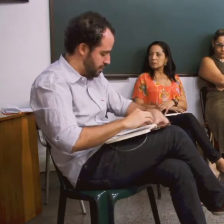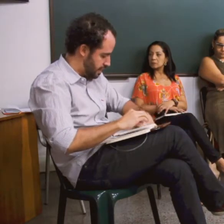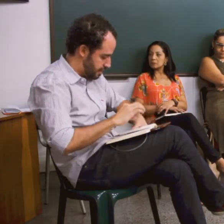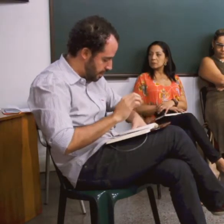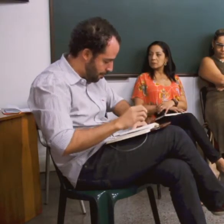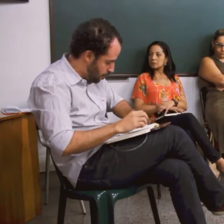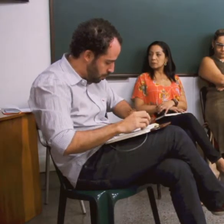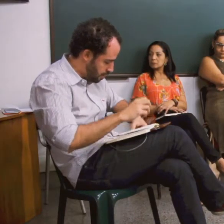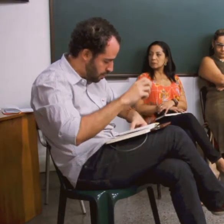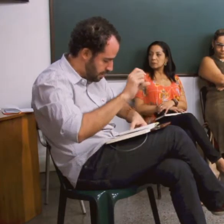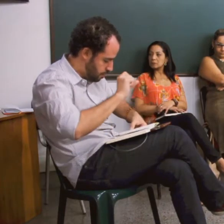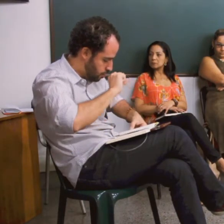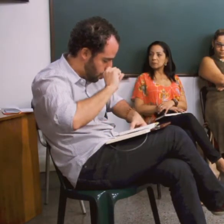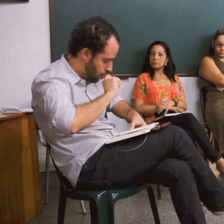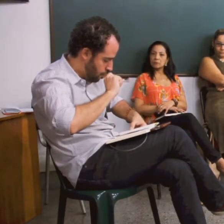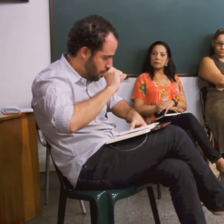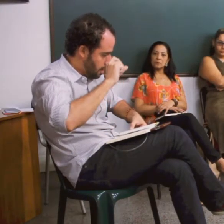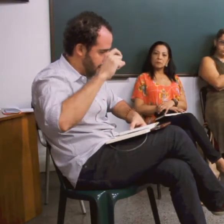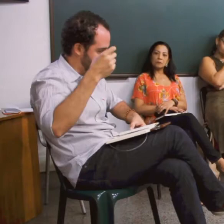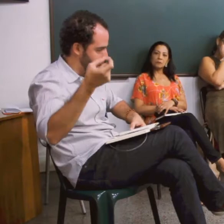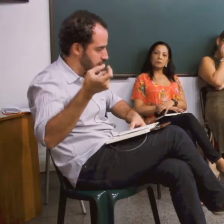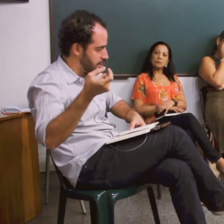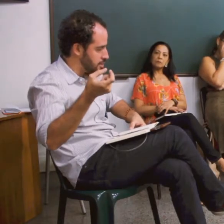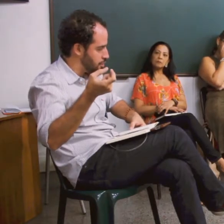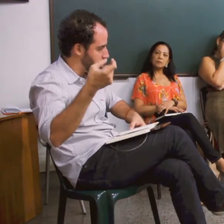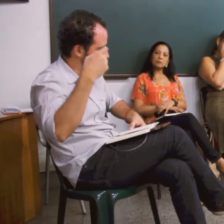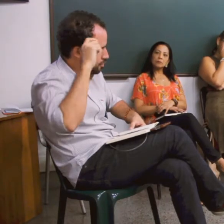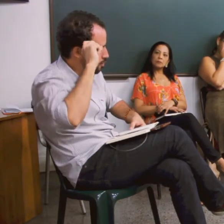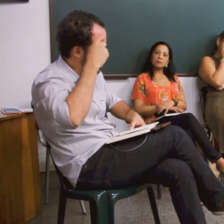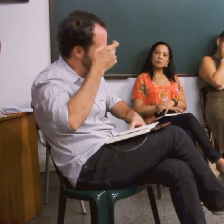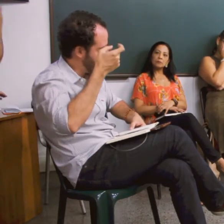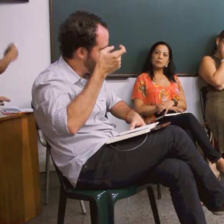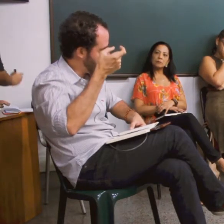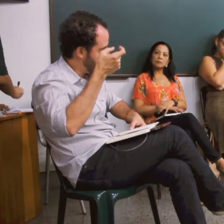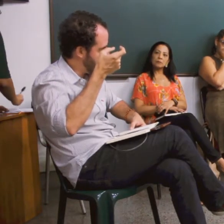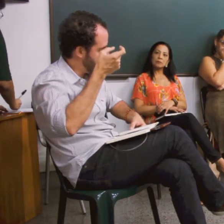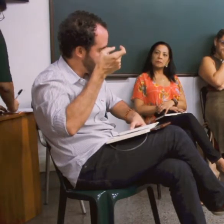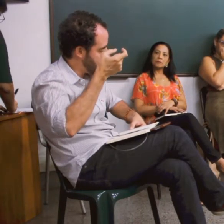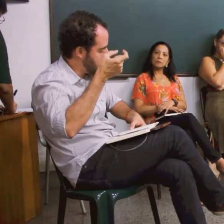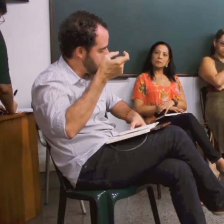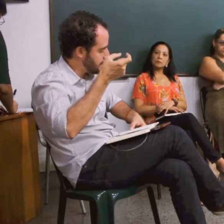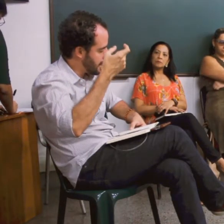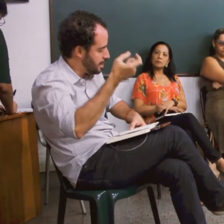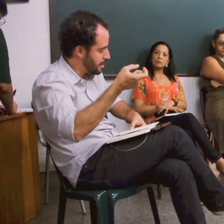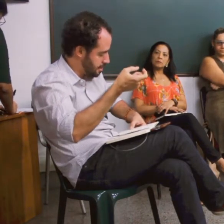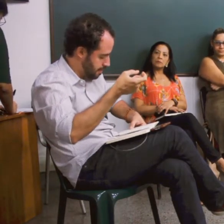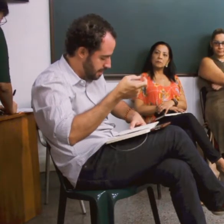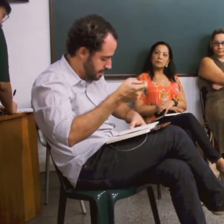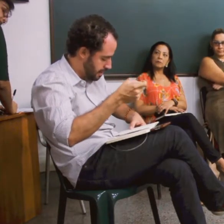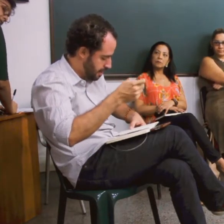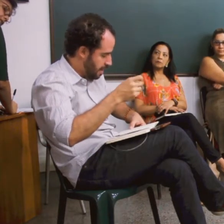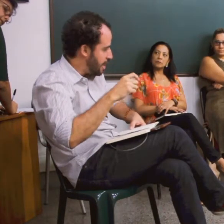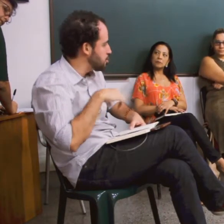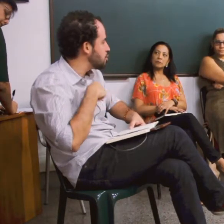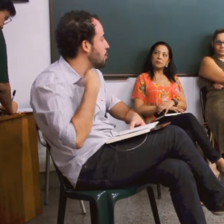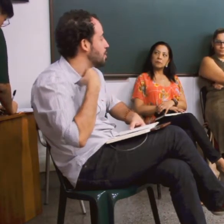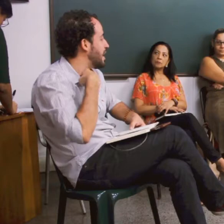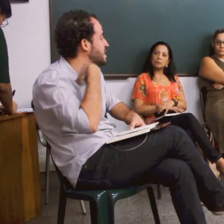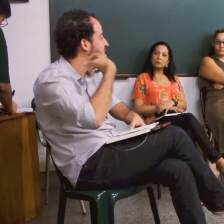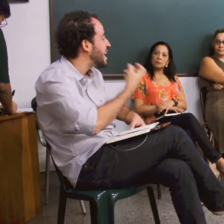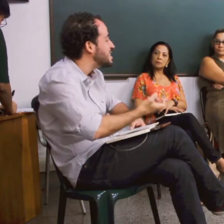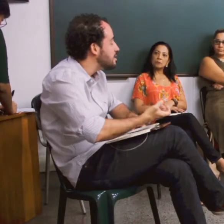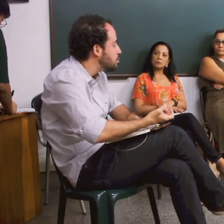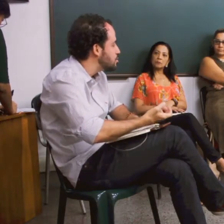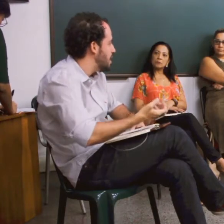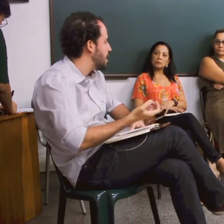y suficientes. Y por último decíamos, ojo, que desde nuestras acciones, y nos lo planteaban desde bienestar y desde medicina, hemos hecho